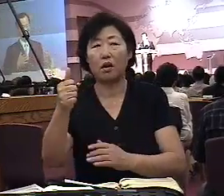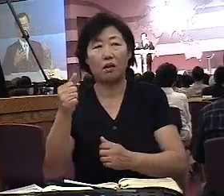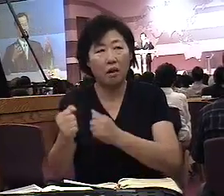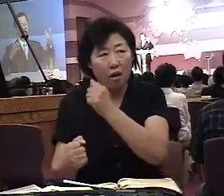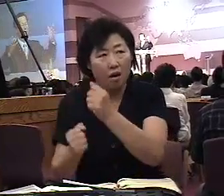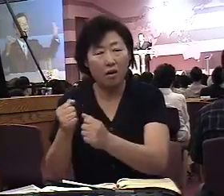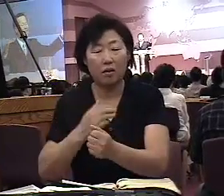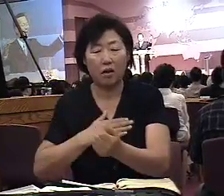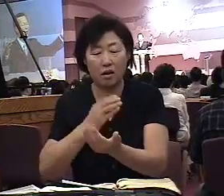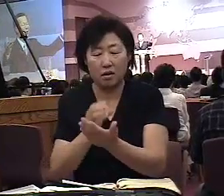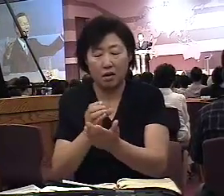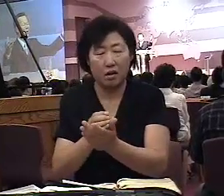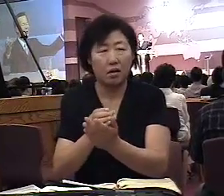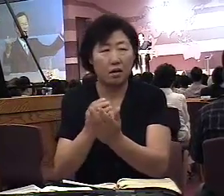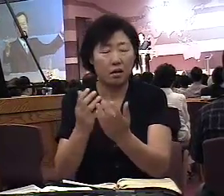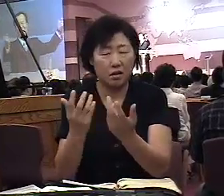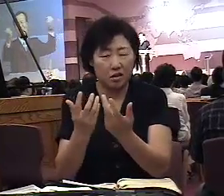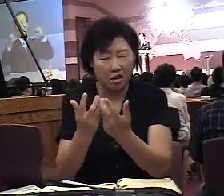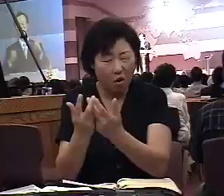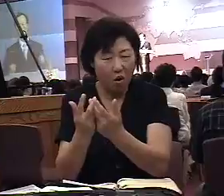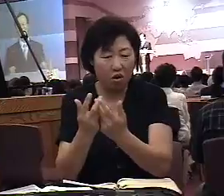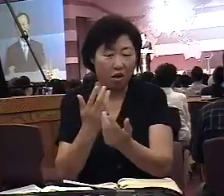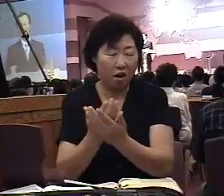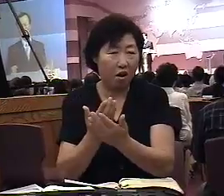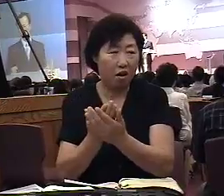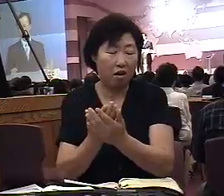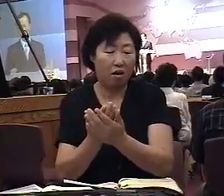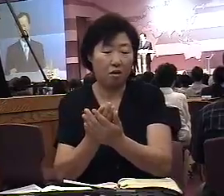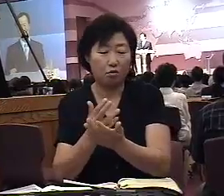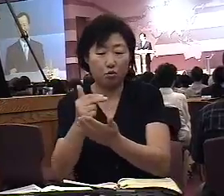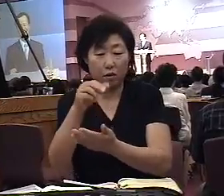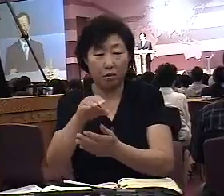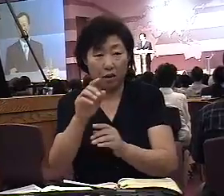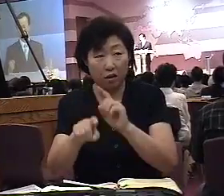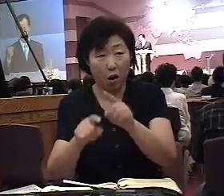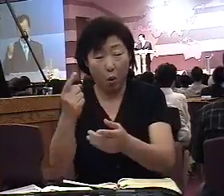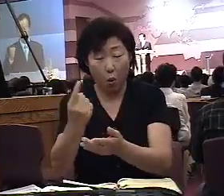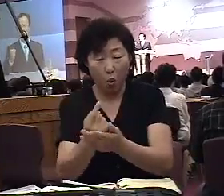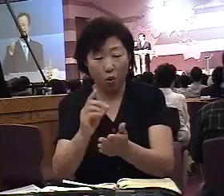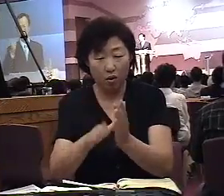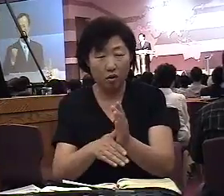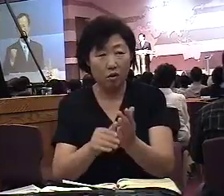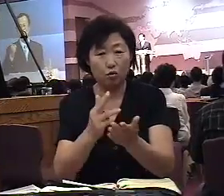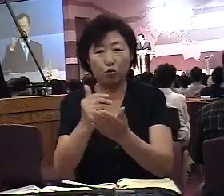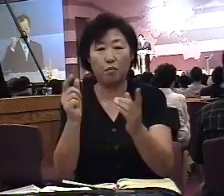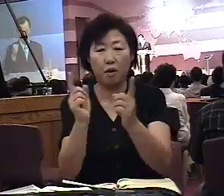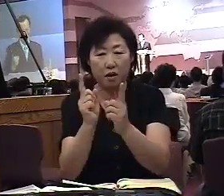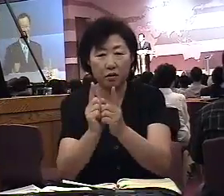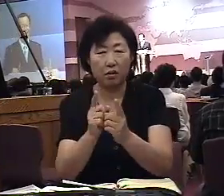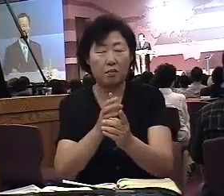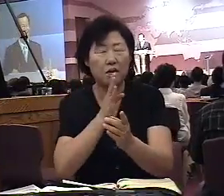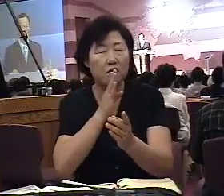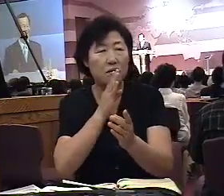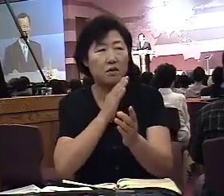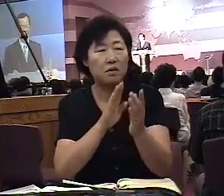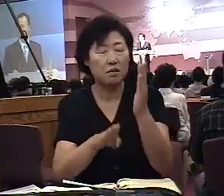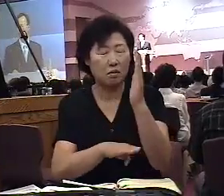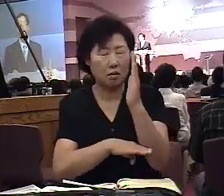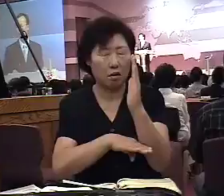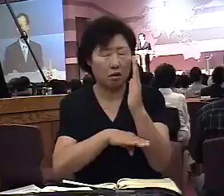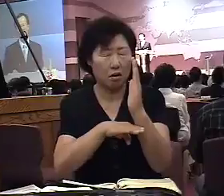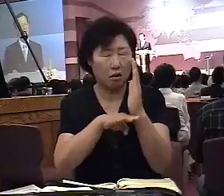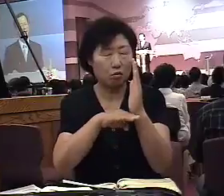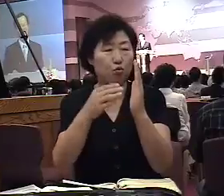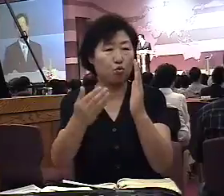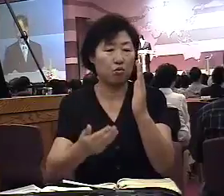달려가 내 잔을 채워달라고 주님 앞에 나올 때 주님은 우리를 만나주시고 반드시 채워주실 줄로 믿습니다. 이번 한